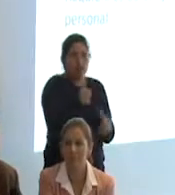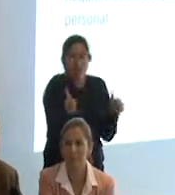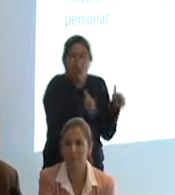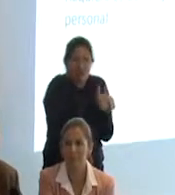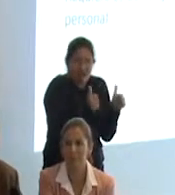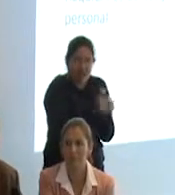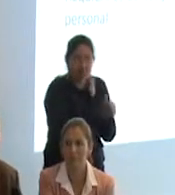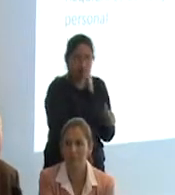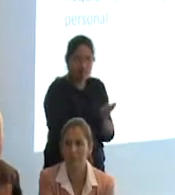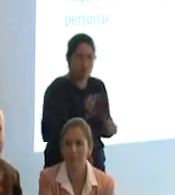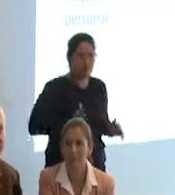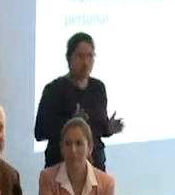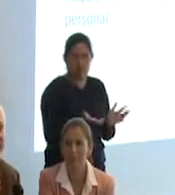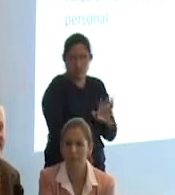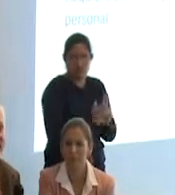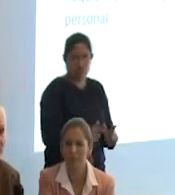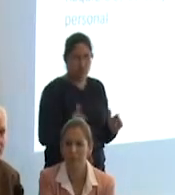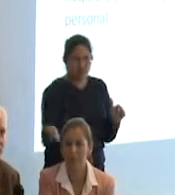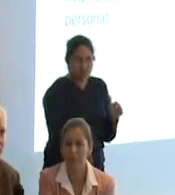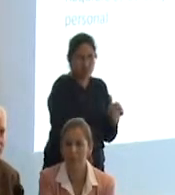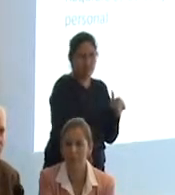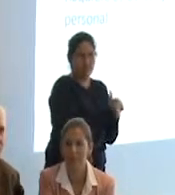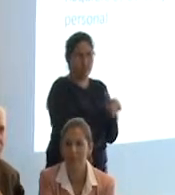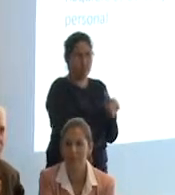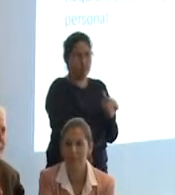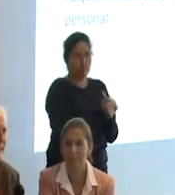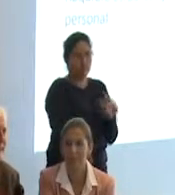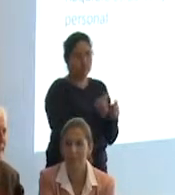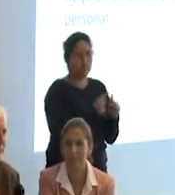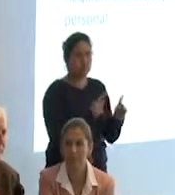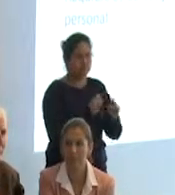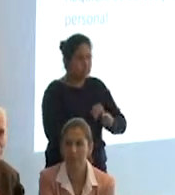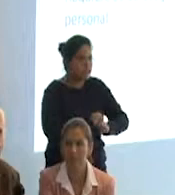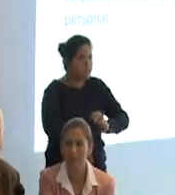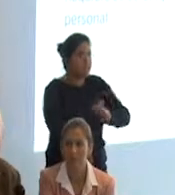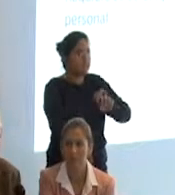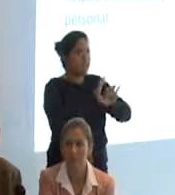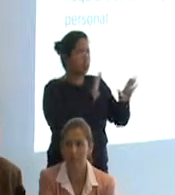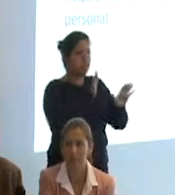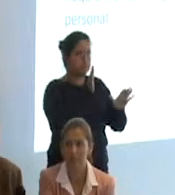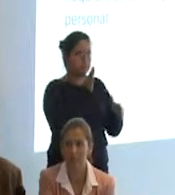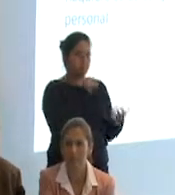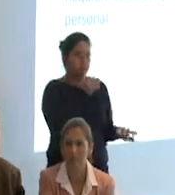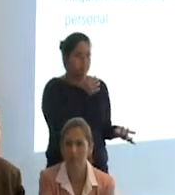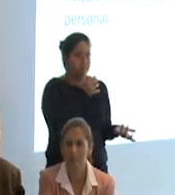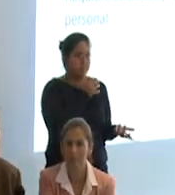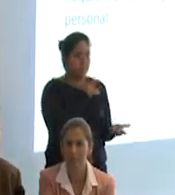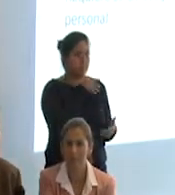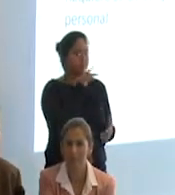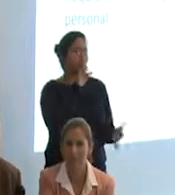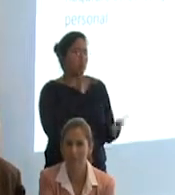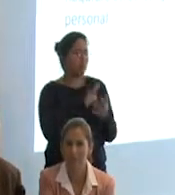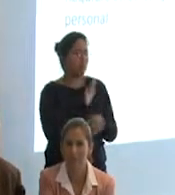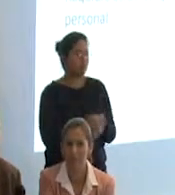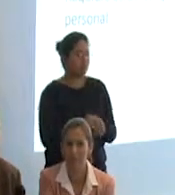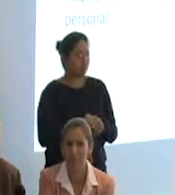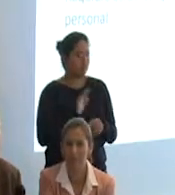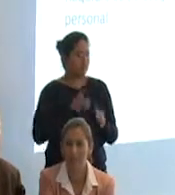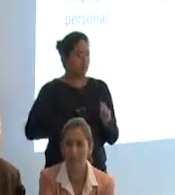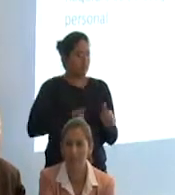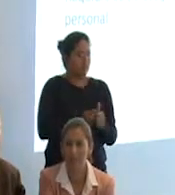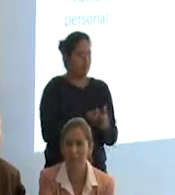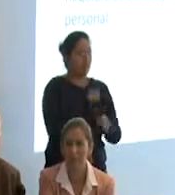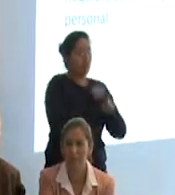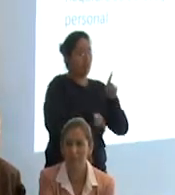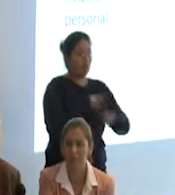que acompañaba a este estudiante. Y como nada está muy claro en las prácticas de estos auxiliares, en algunas